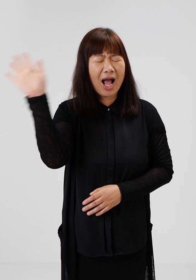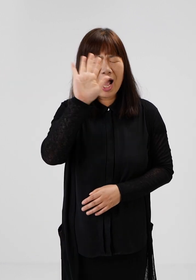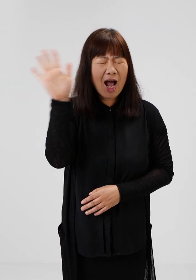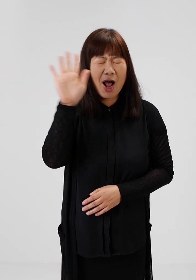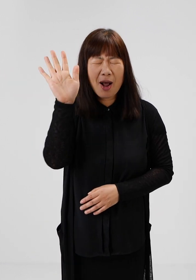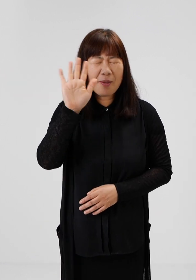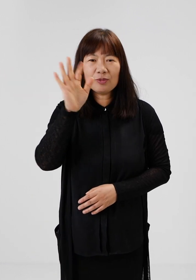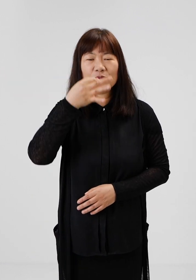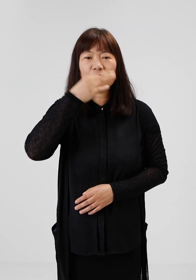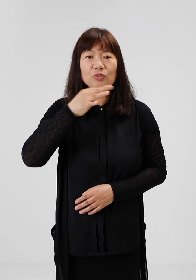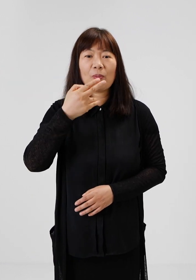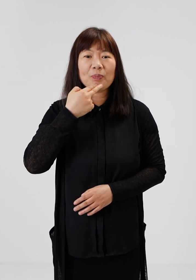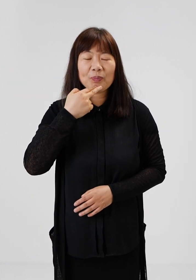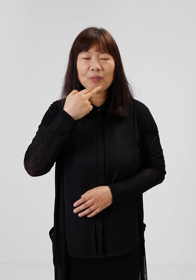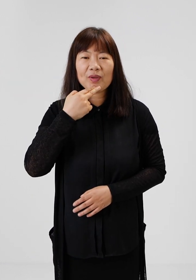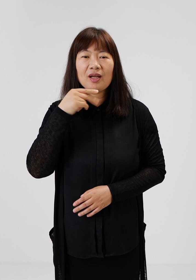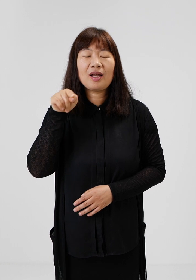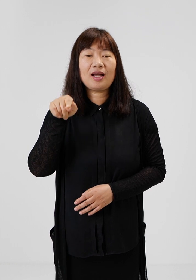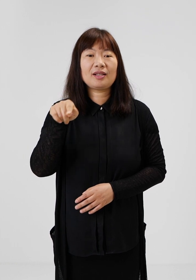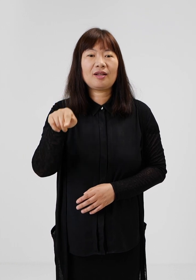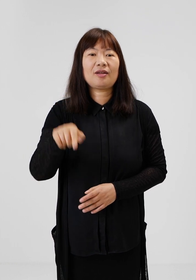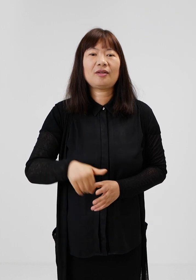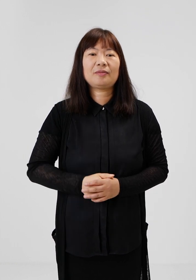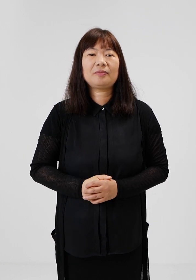아무것도 아니에요. 그런 거